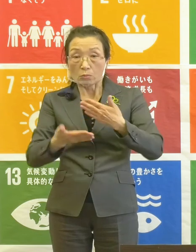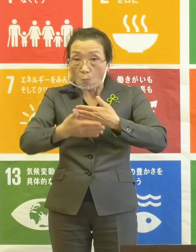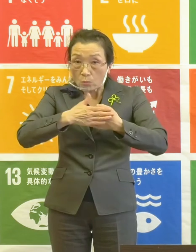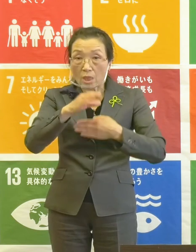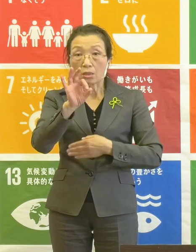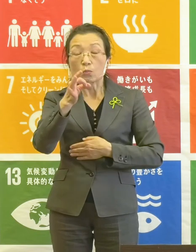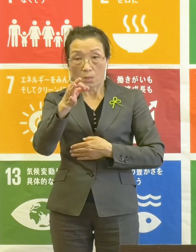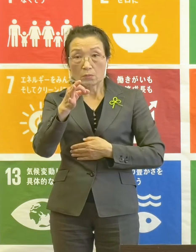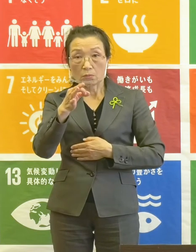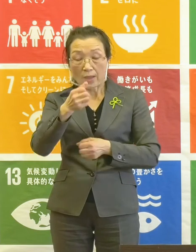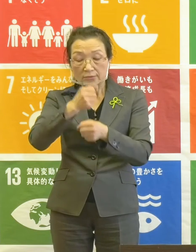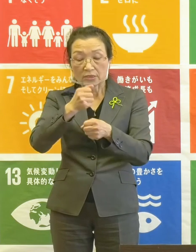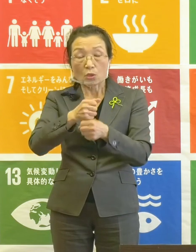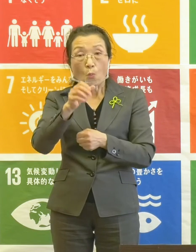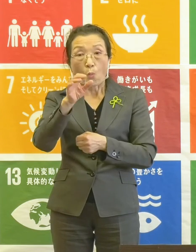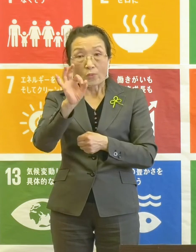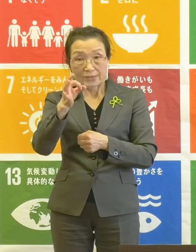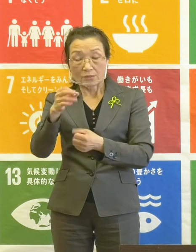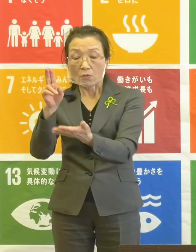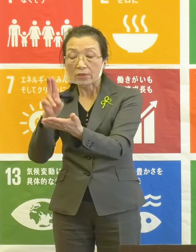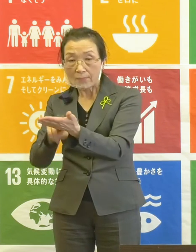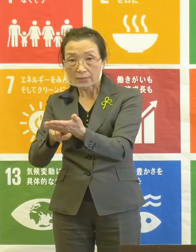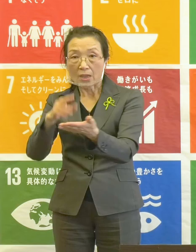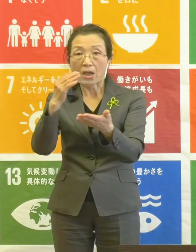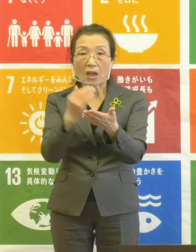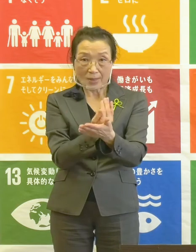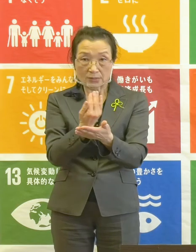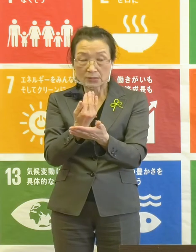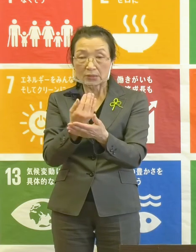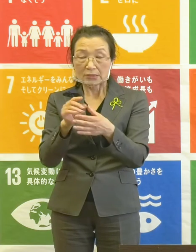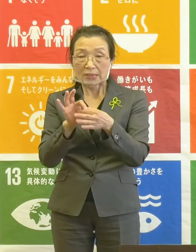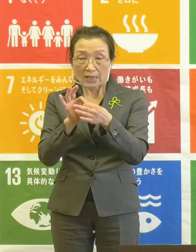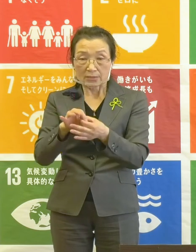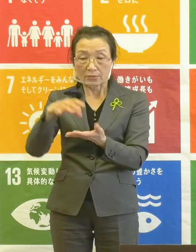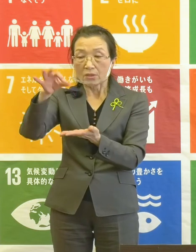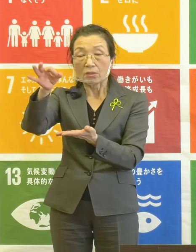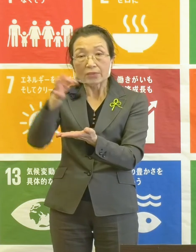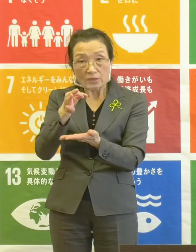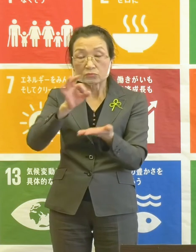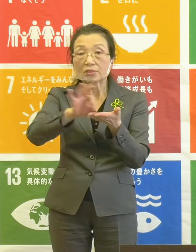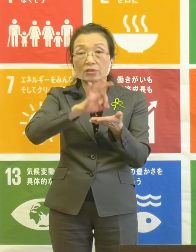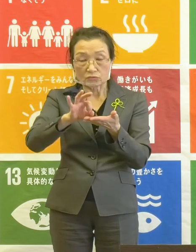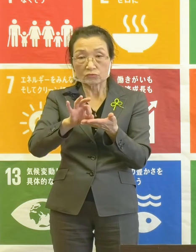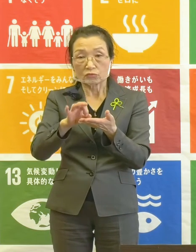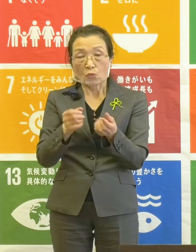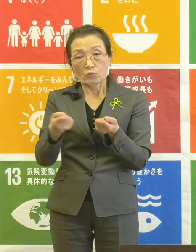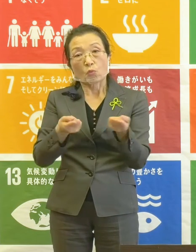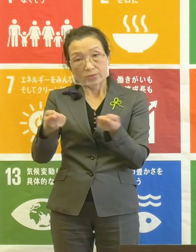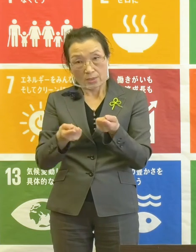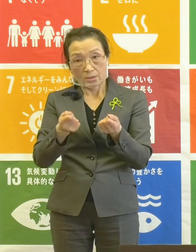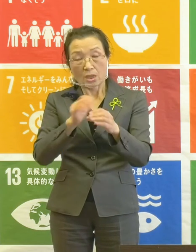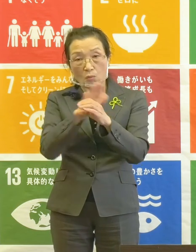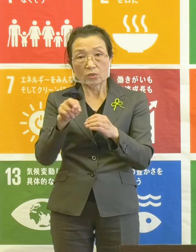算は事業費の確定等に伴う歳入歳出予算の過不足調整、新型コロナ